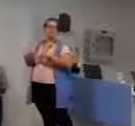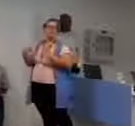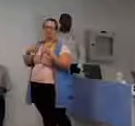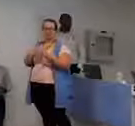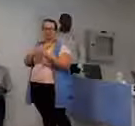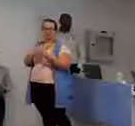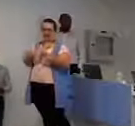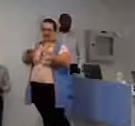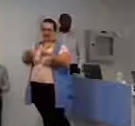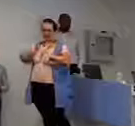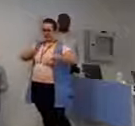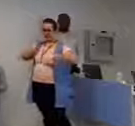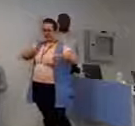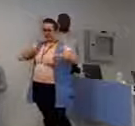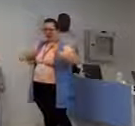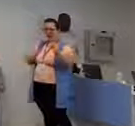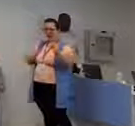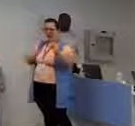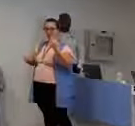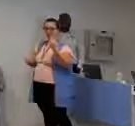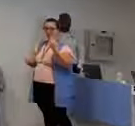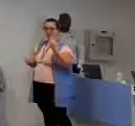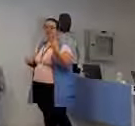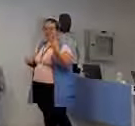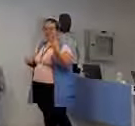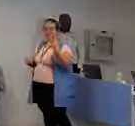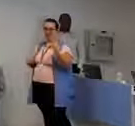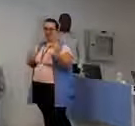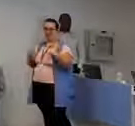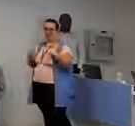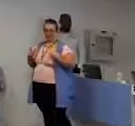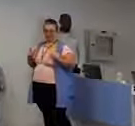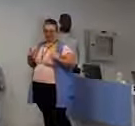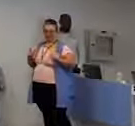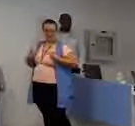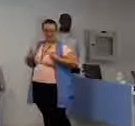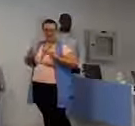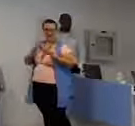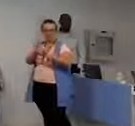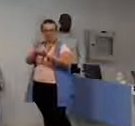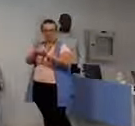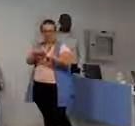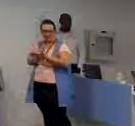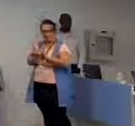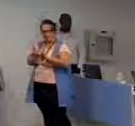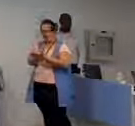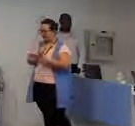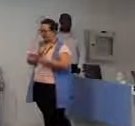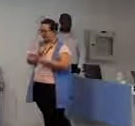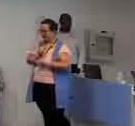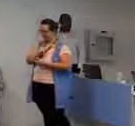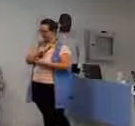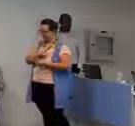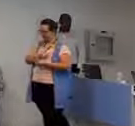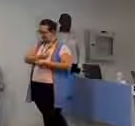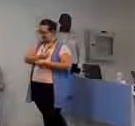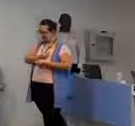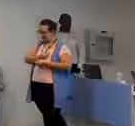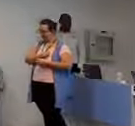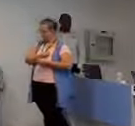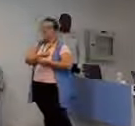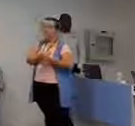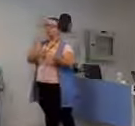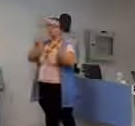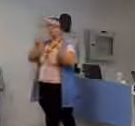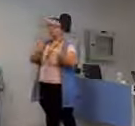eixos. Okay? E existe uma divisão em Toulouse também, que é responsável pela área